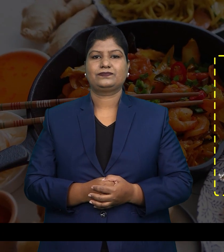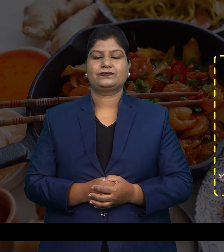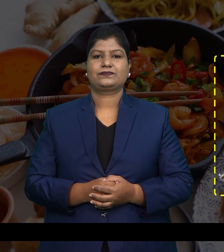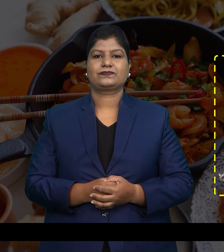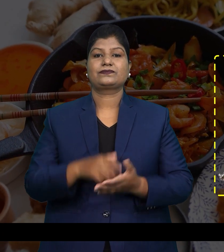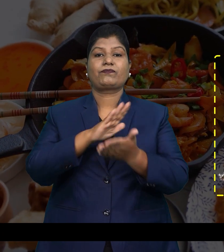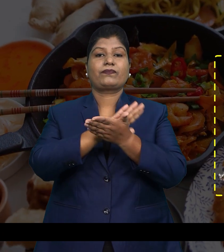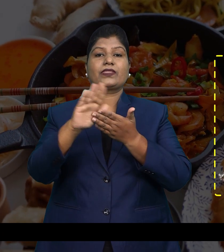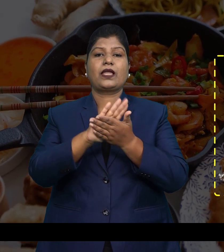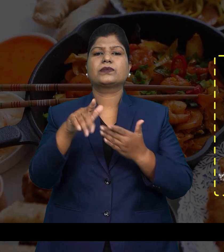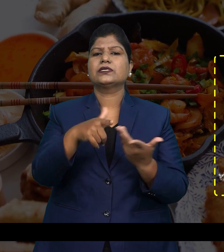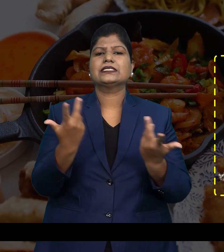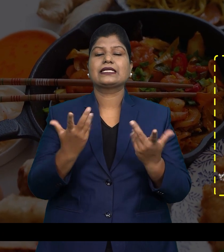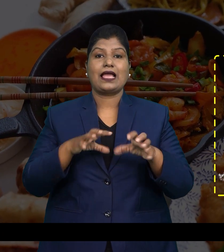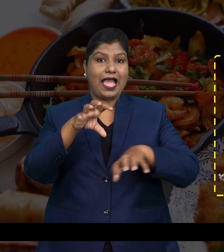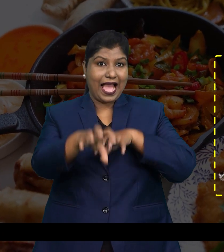शाकाहारी,